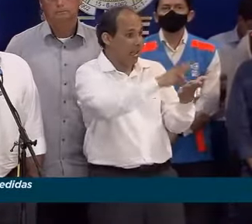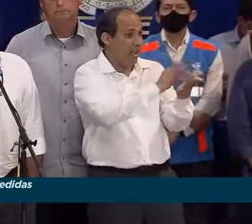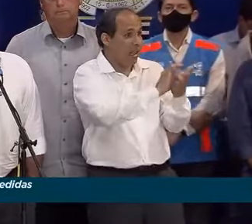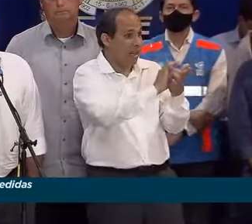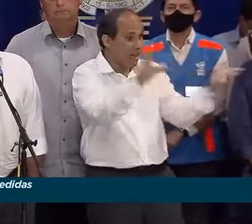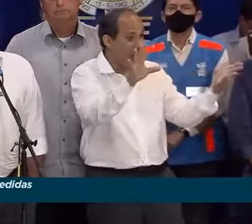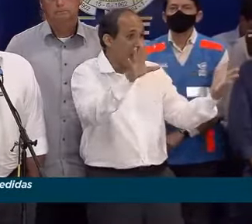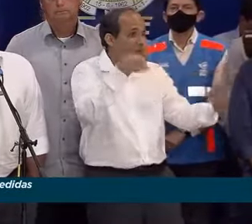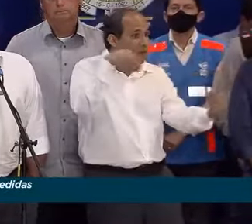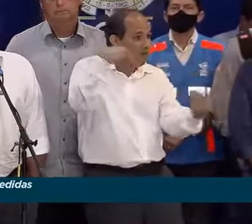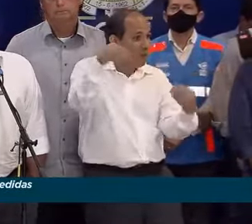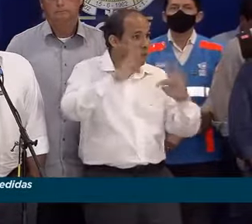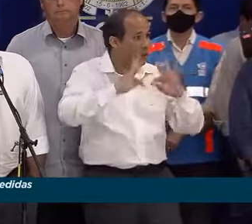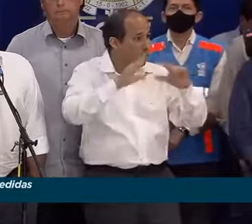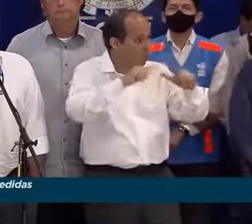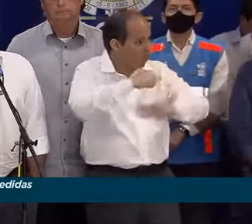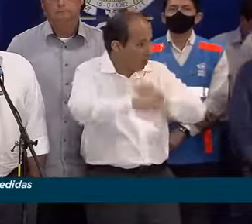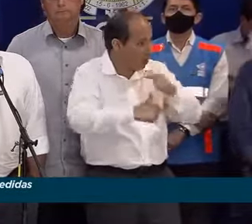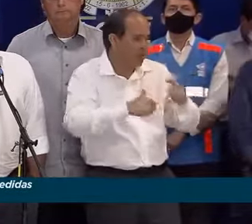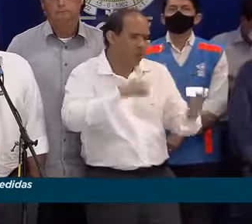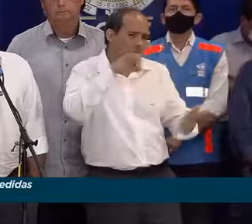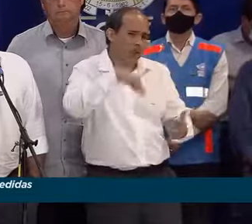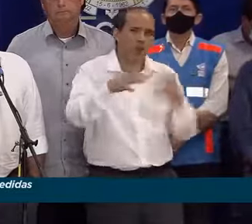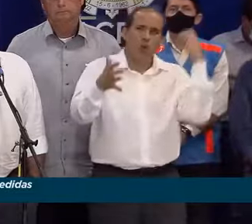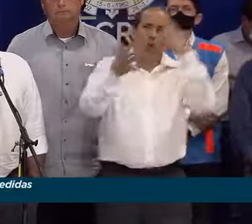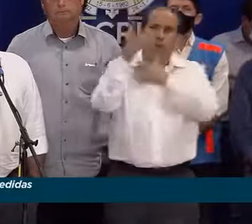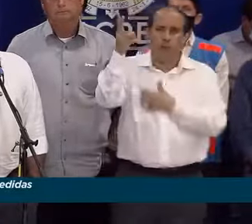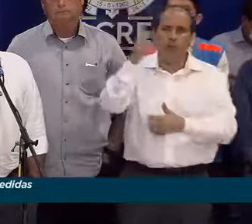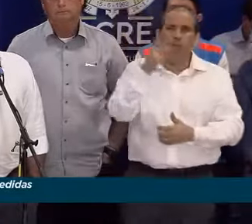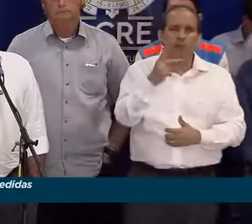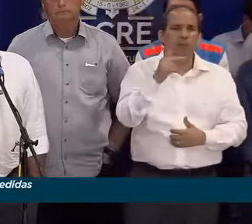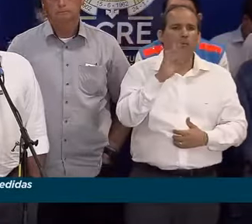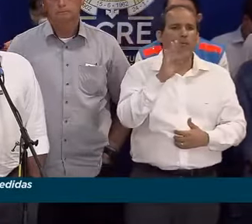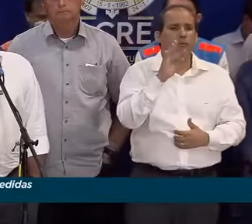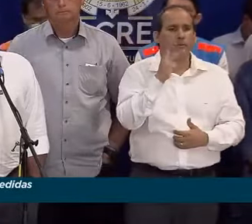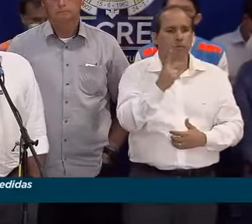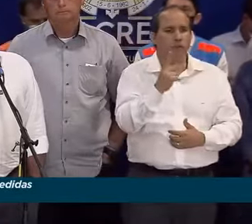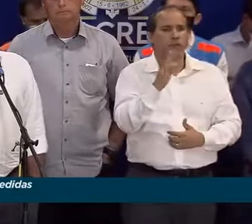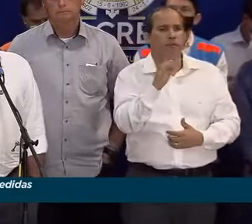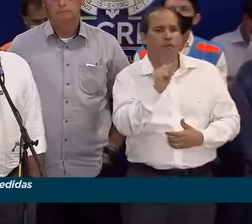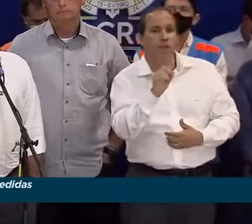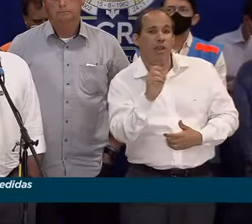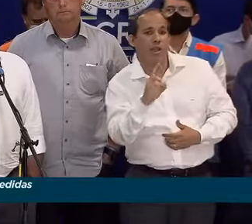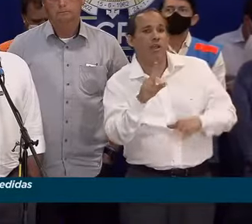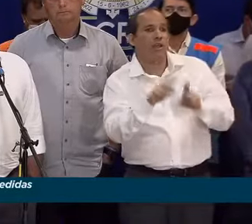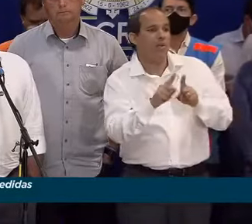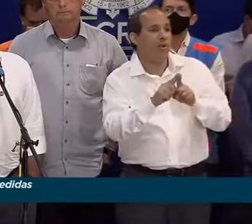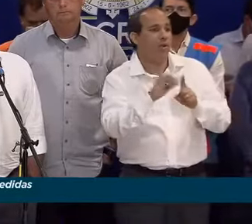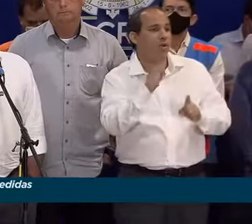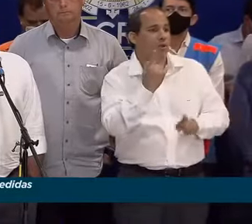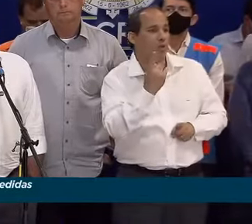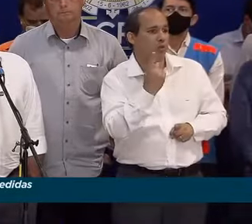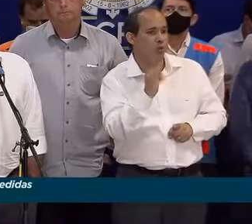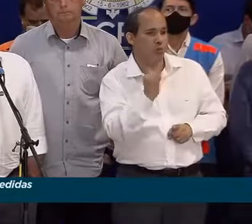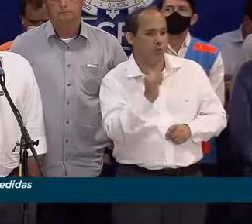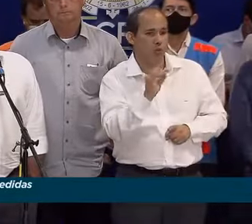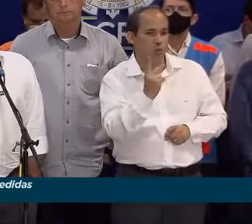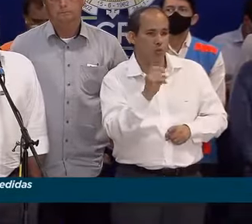flexibilizando todas as atividades, sim, nós vamos comprar a Pfizer e a Janssen. Já está com um cronograma de entregue para